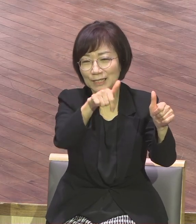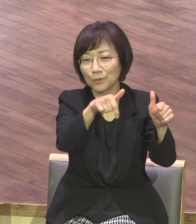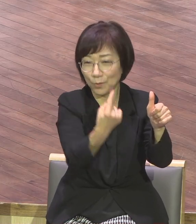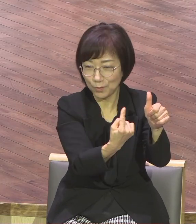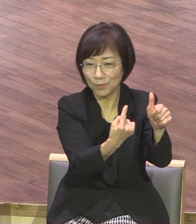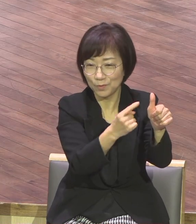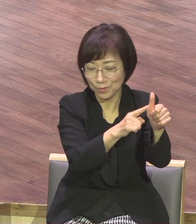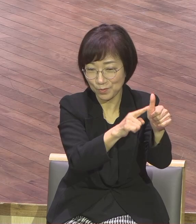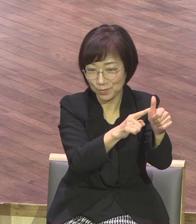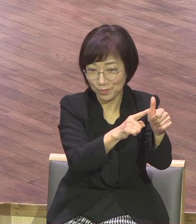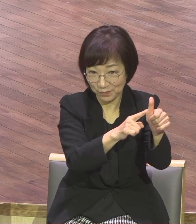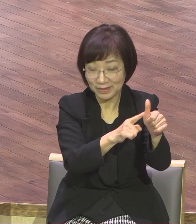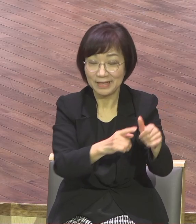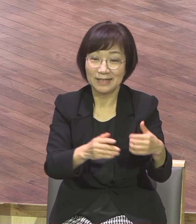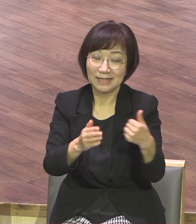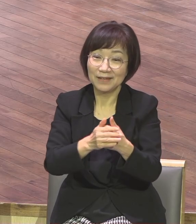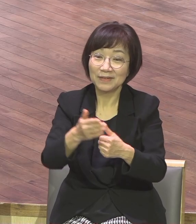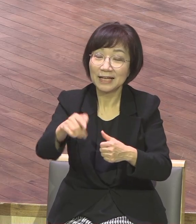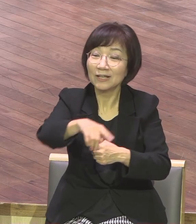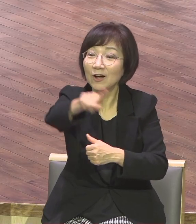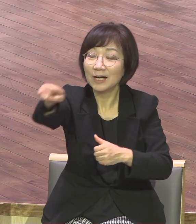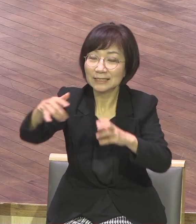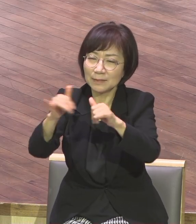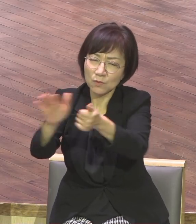그래서 다른 성도들을